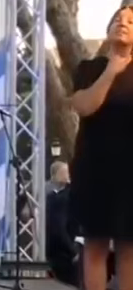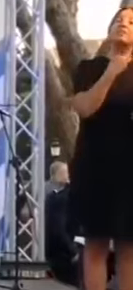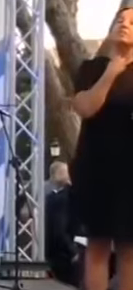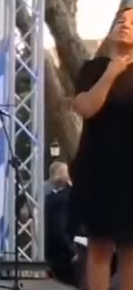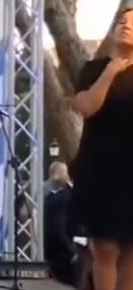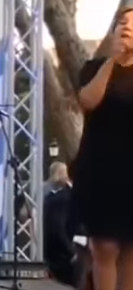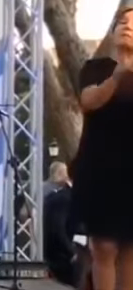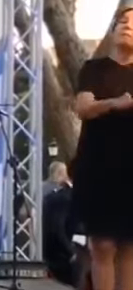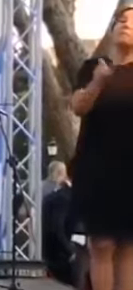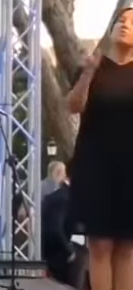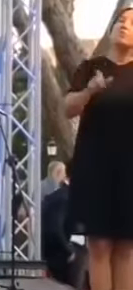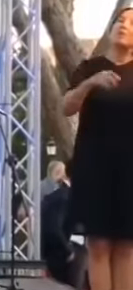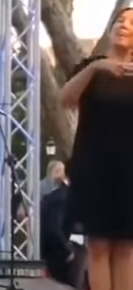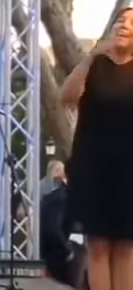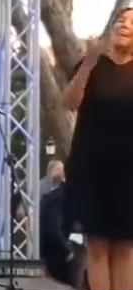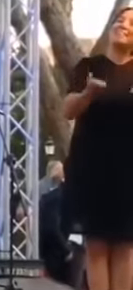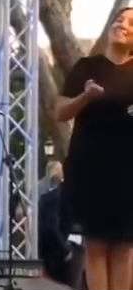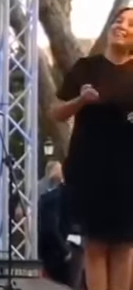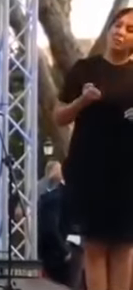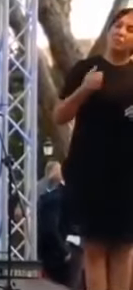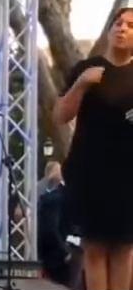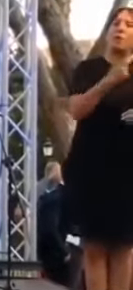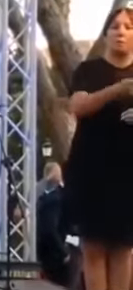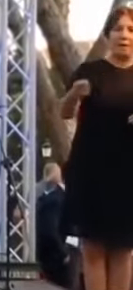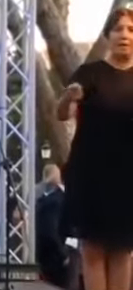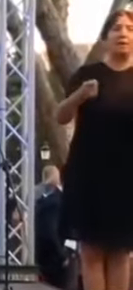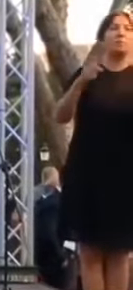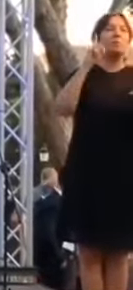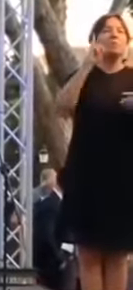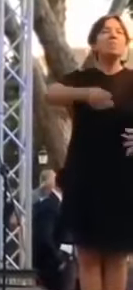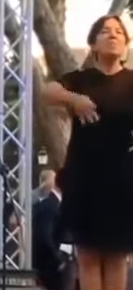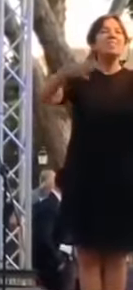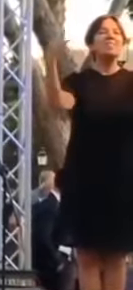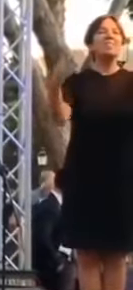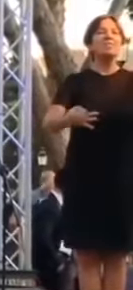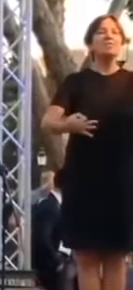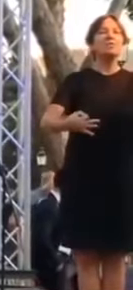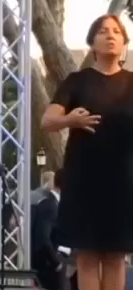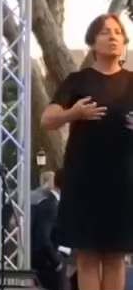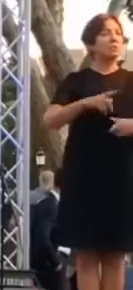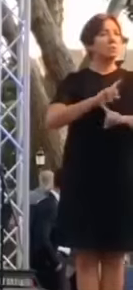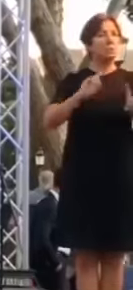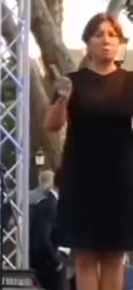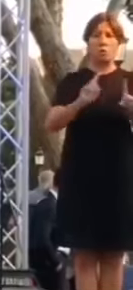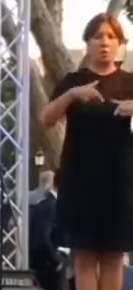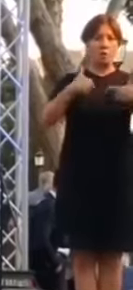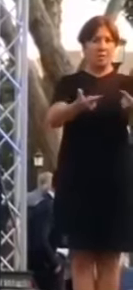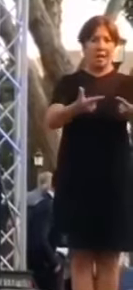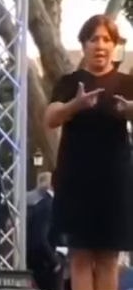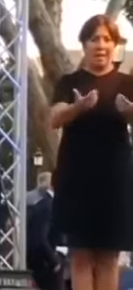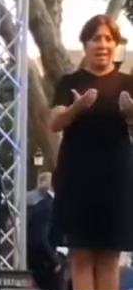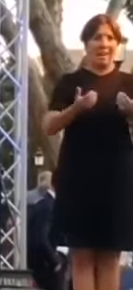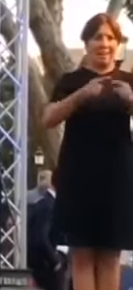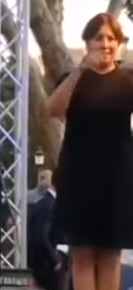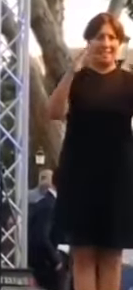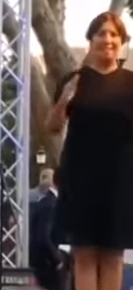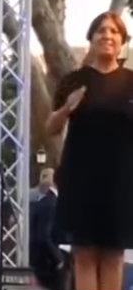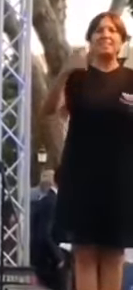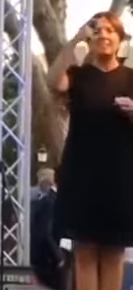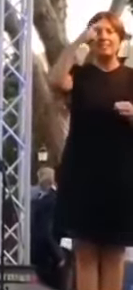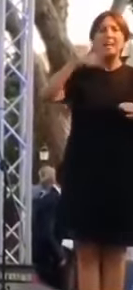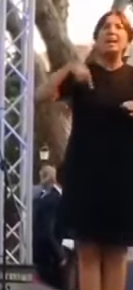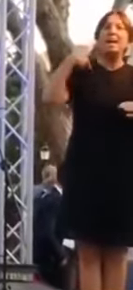necessità di mettere le persone in cassa integrazione pagheremo la cassa integrazione, ma se decidi di non mettere i tuoi dipendenti in cassa